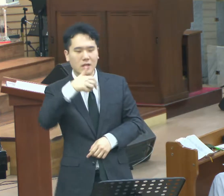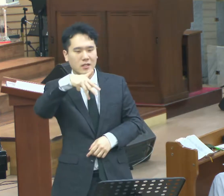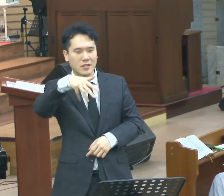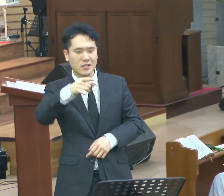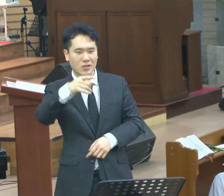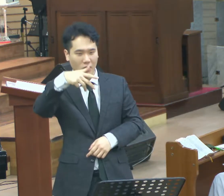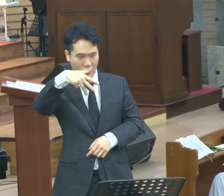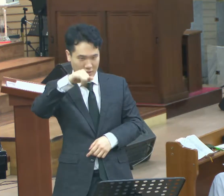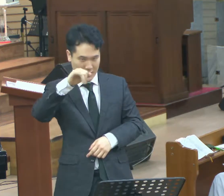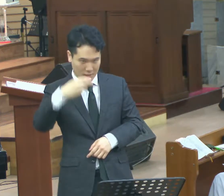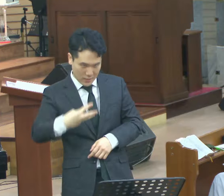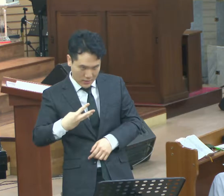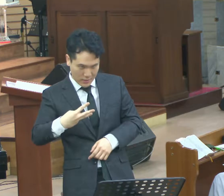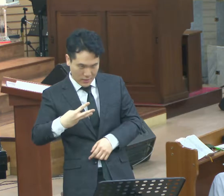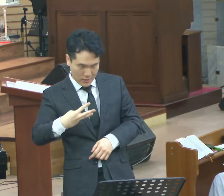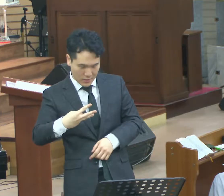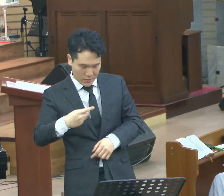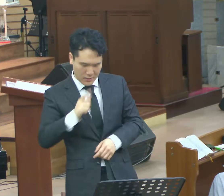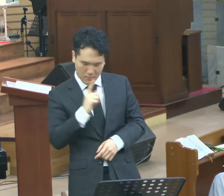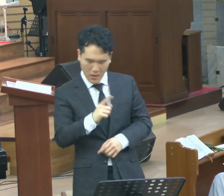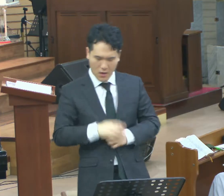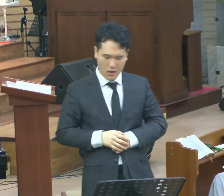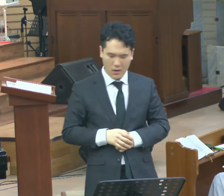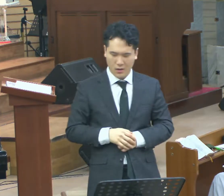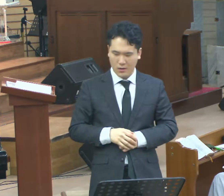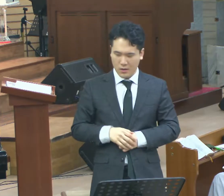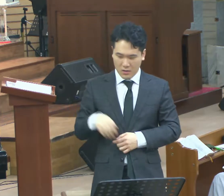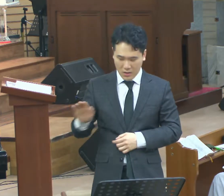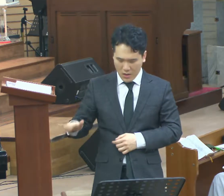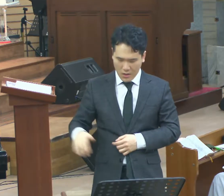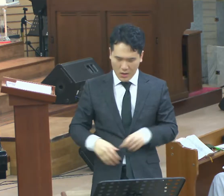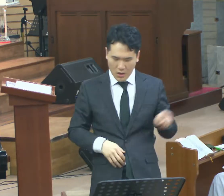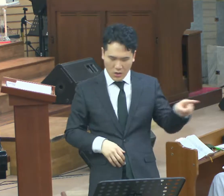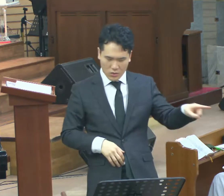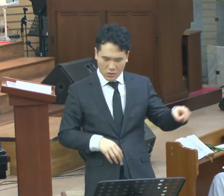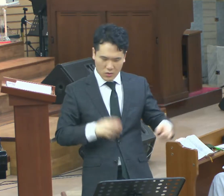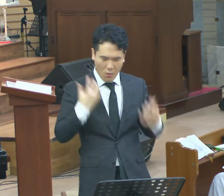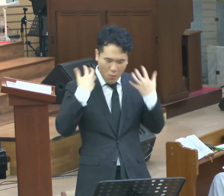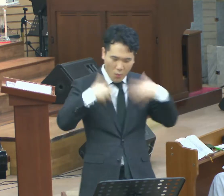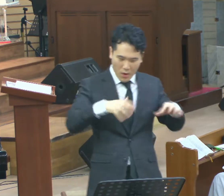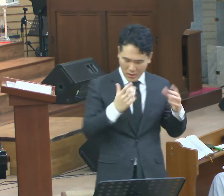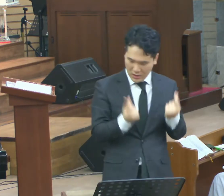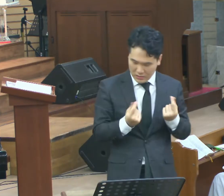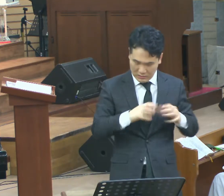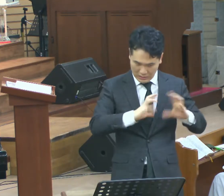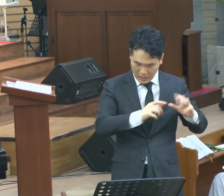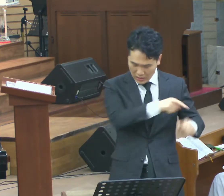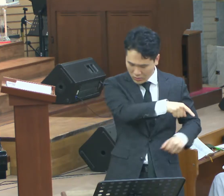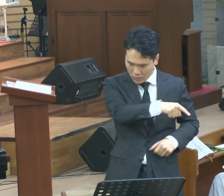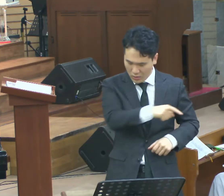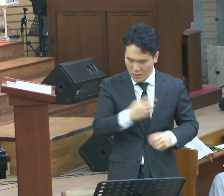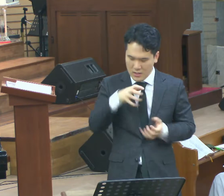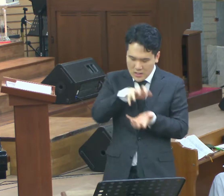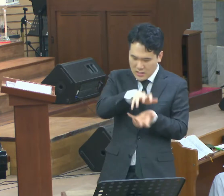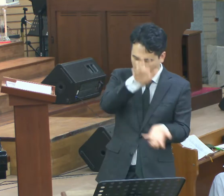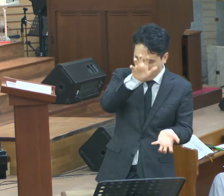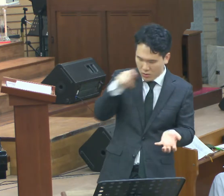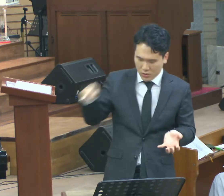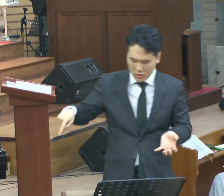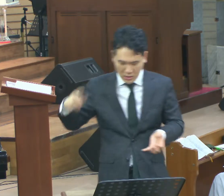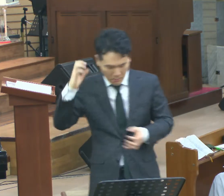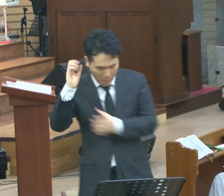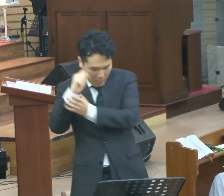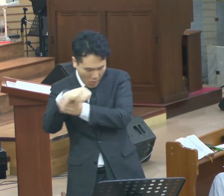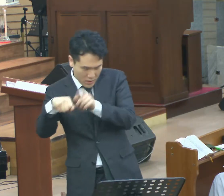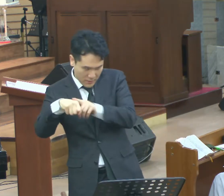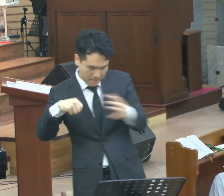고개를 쳐넣는 일을 하면 안 된다. 그때 처칠이 싸우려고 하지 않았으면요, 그럼 판세는